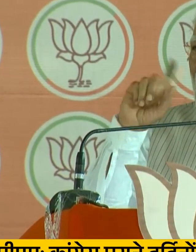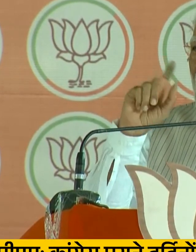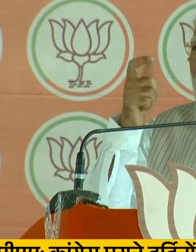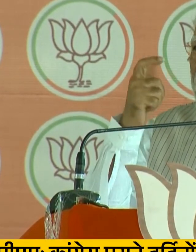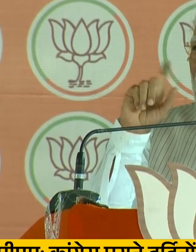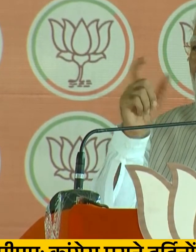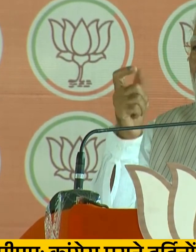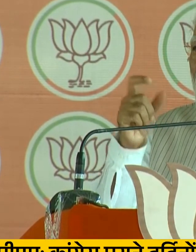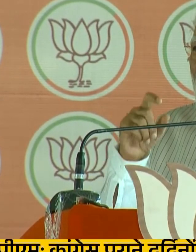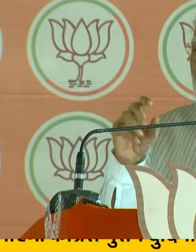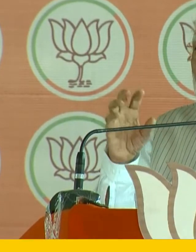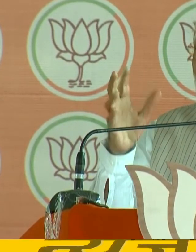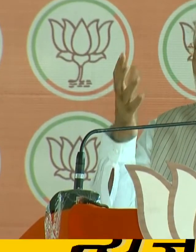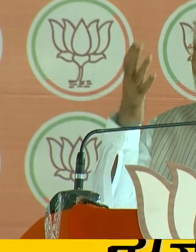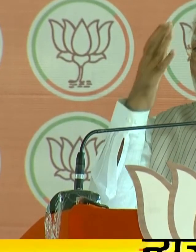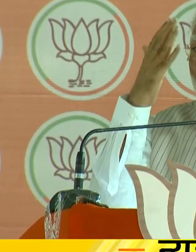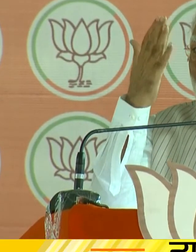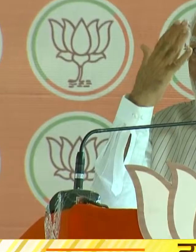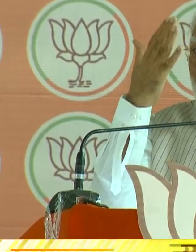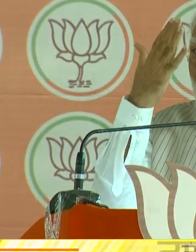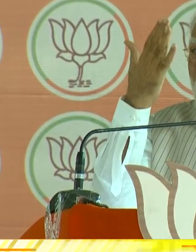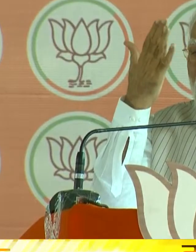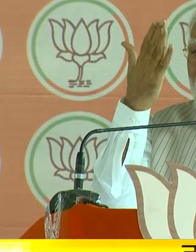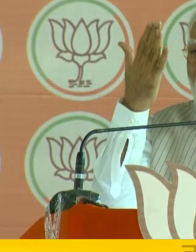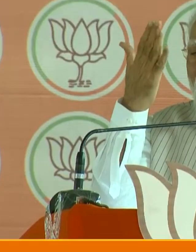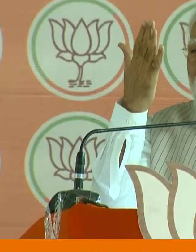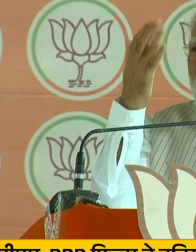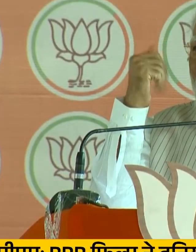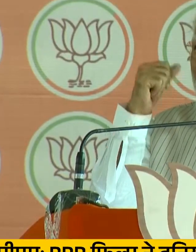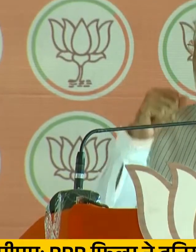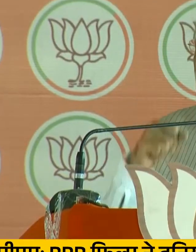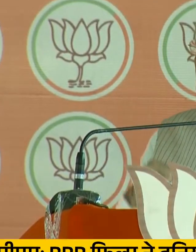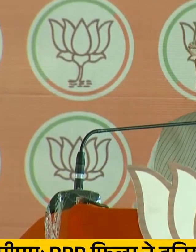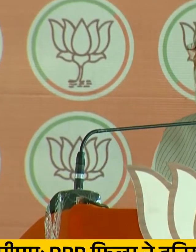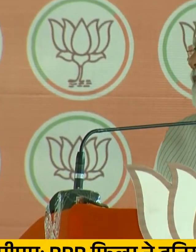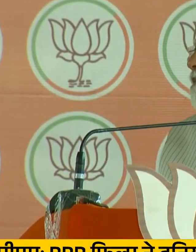ताला लगा दिया है, बोलने